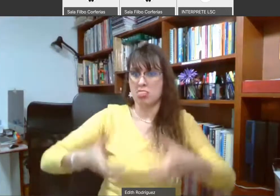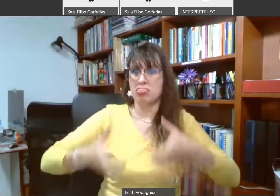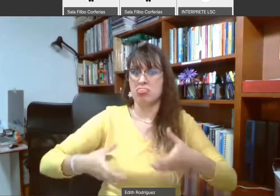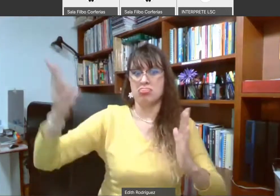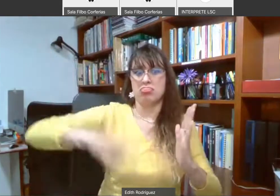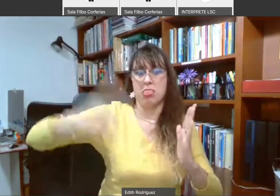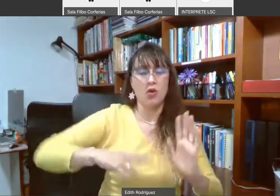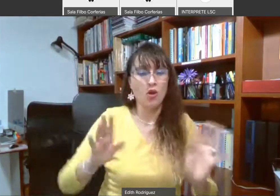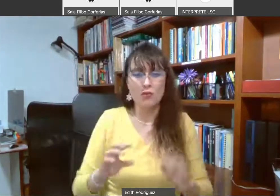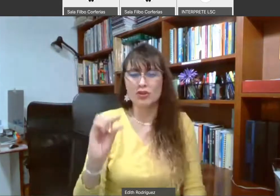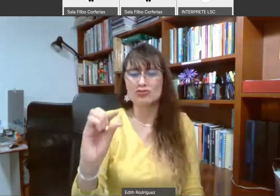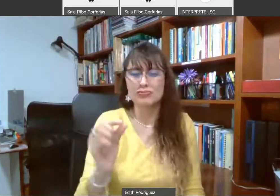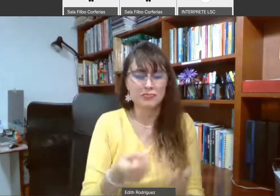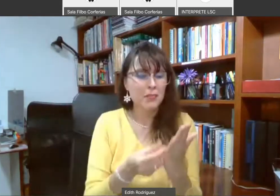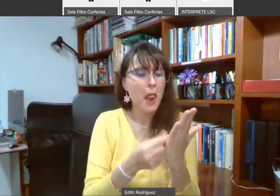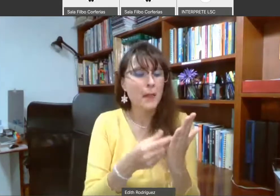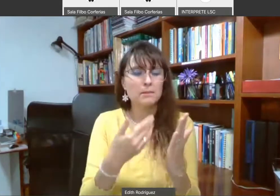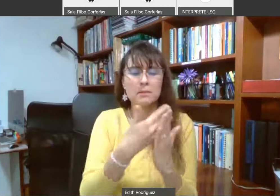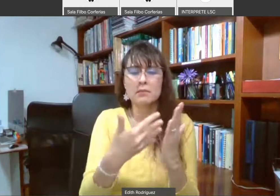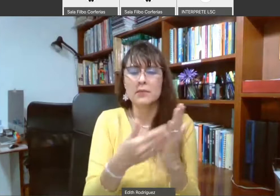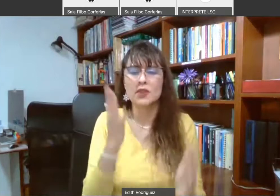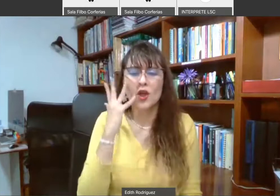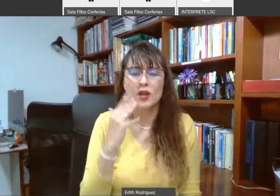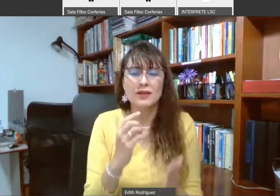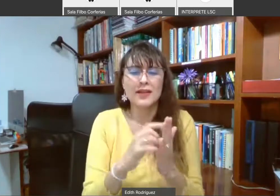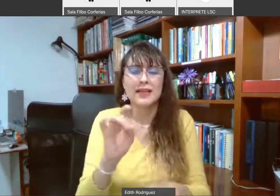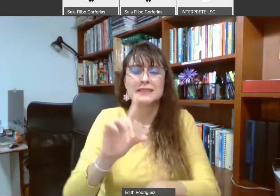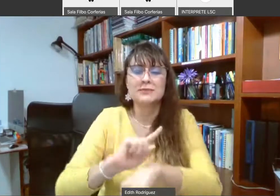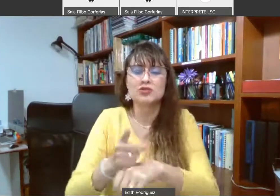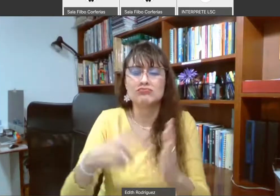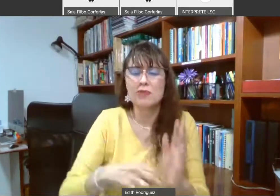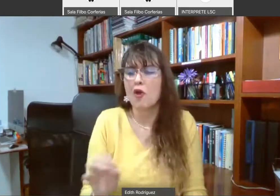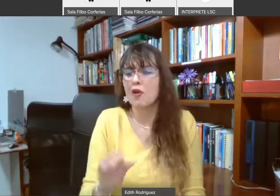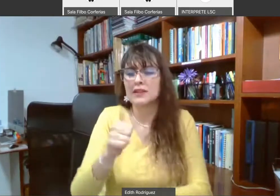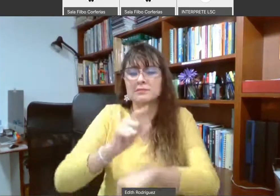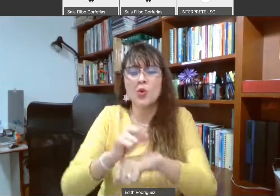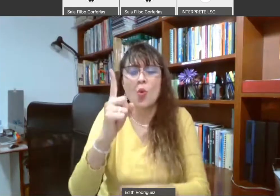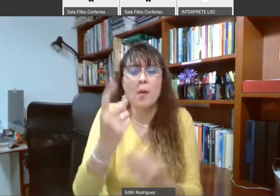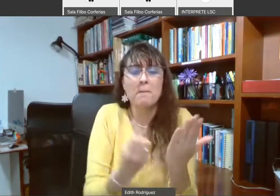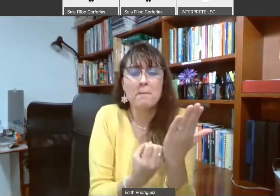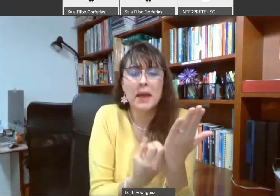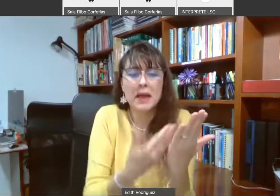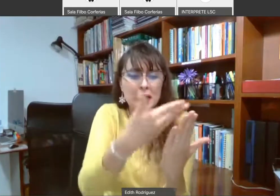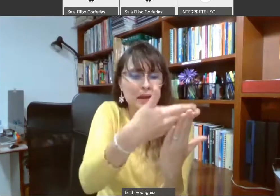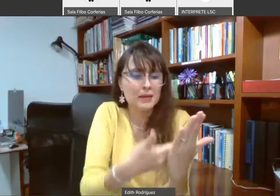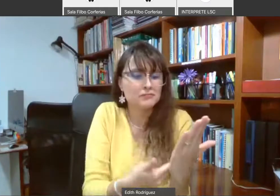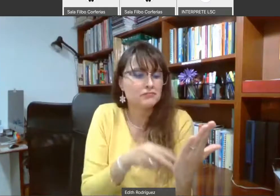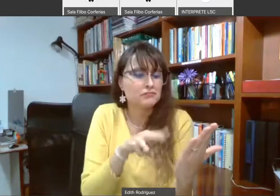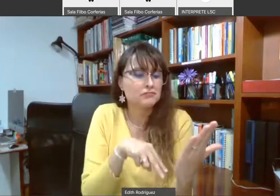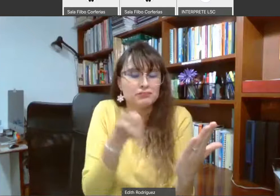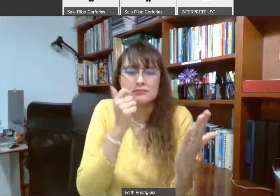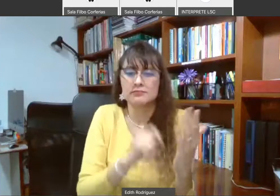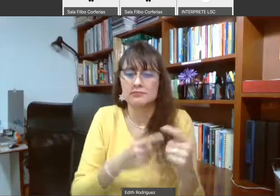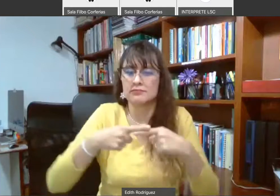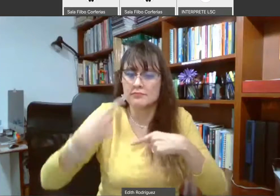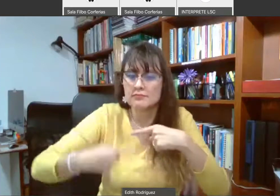lengua, la lengua del español, pero de forma lectoescrita. Y pues allí pueden ver, todos los días, cada